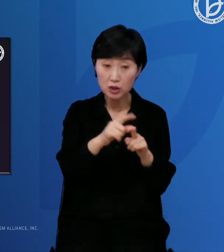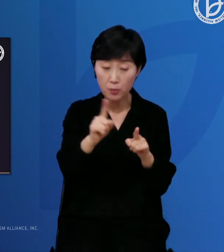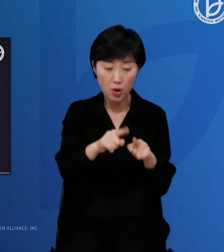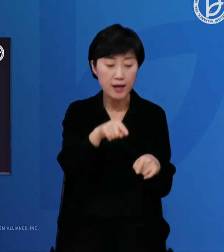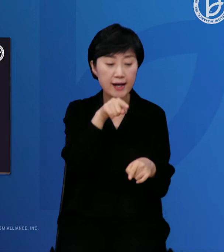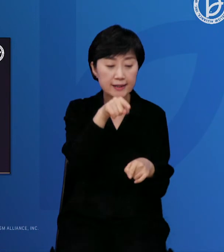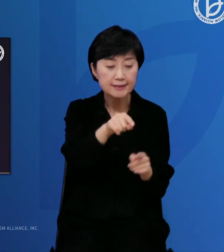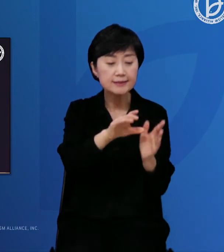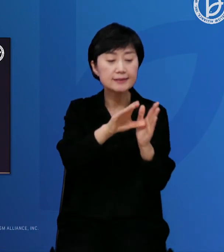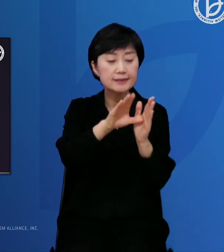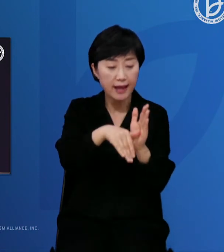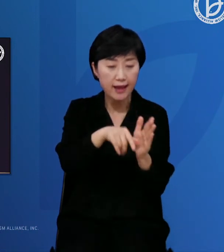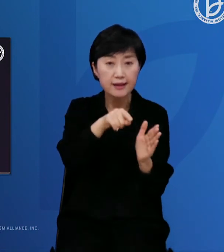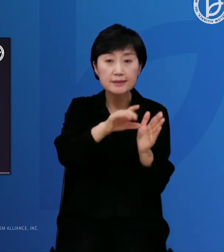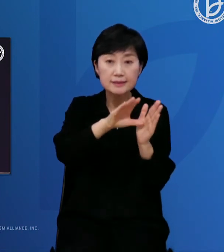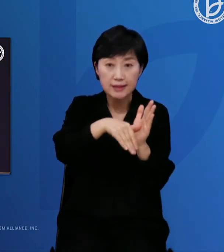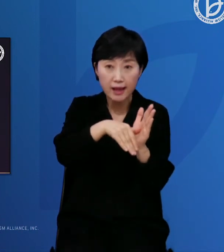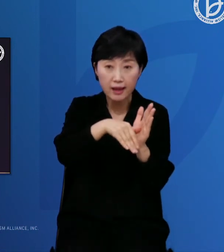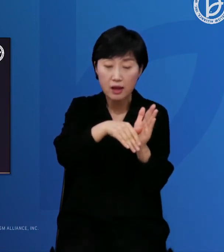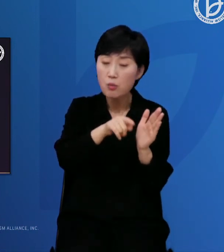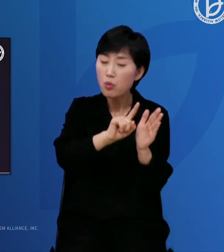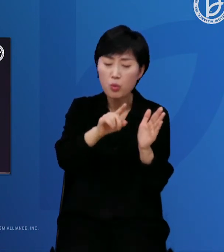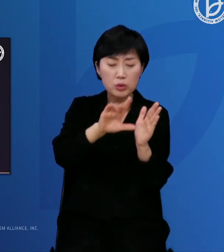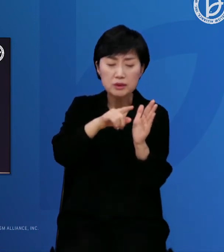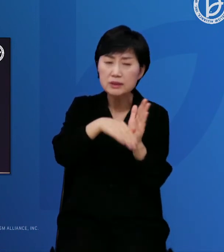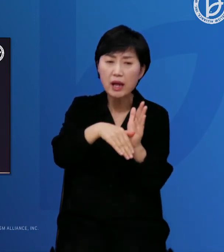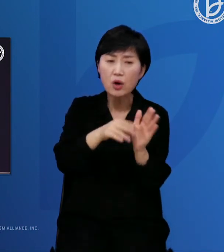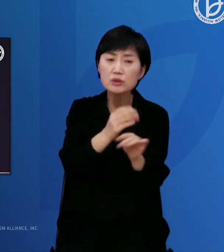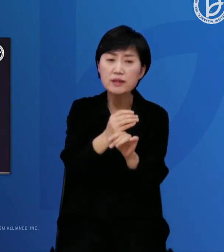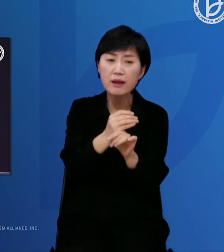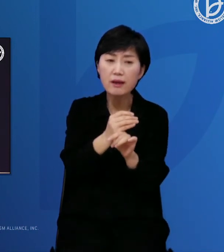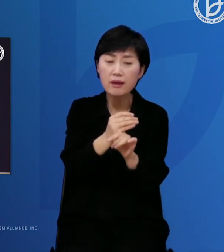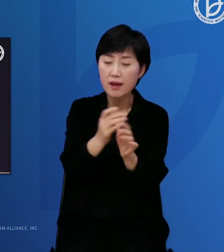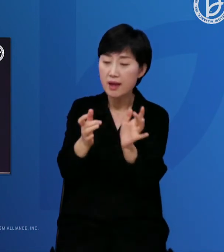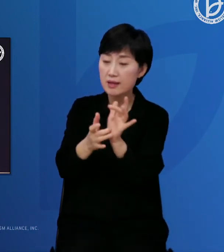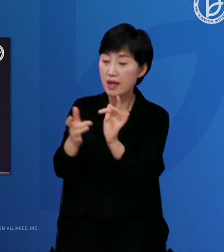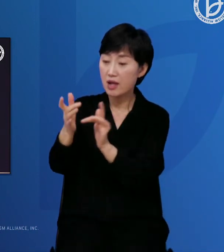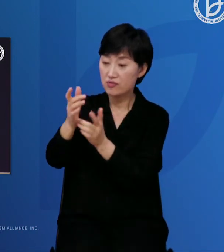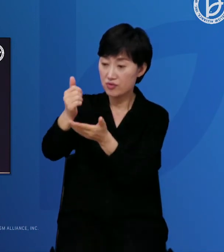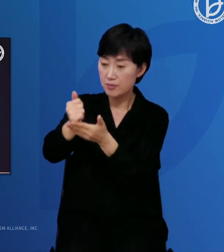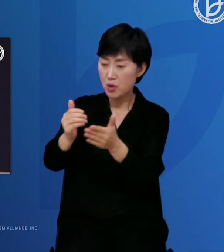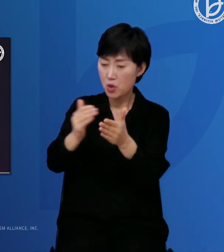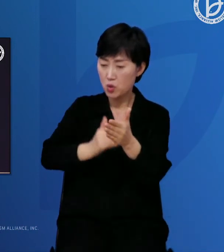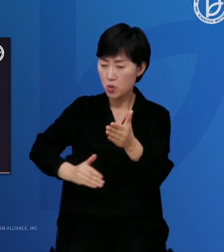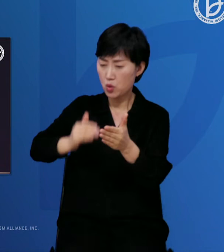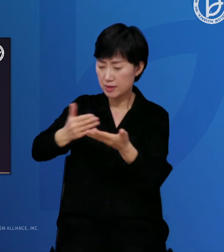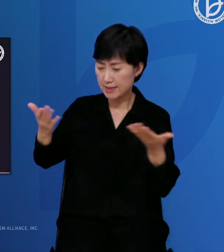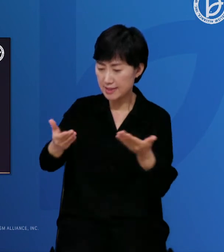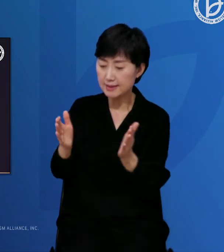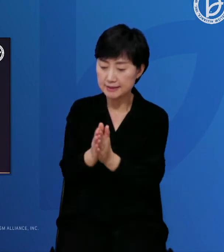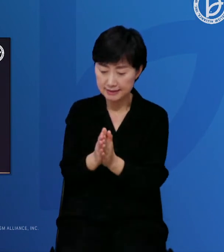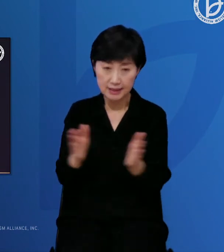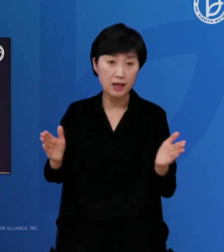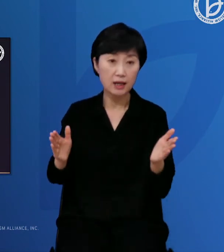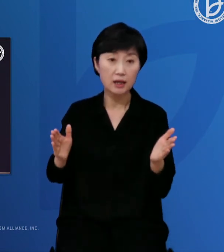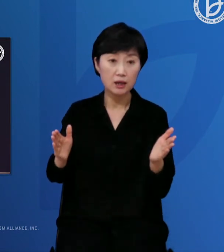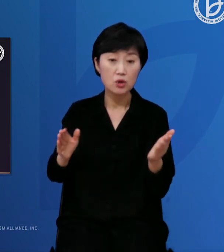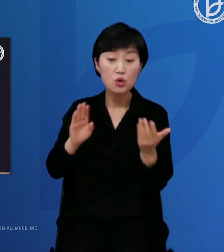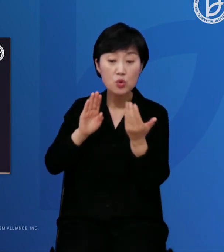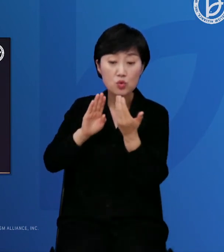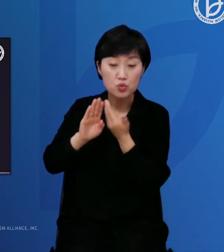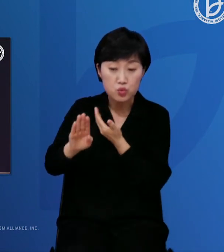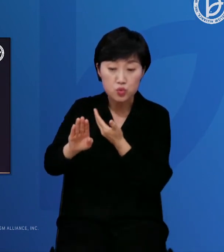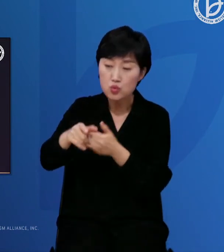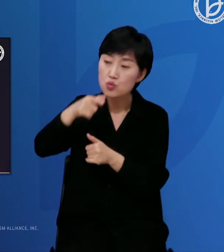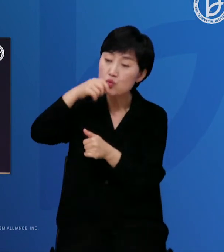1, then. 그 말은 예수님이 공생에 시작하기 위해서 세례받은 이후 그때에 그 말입니다. What